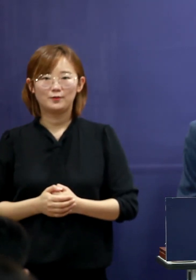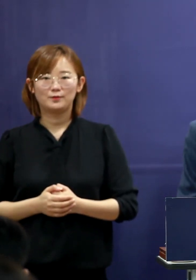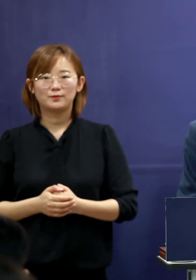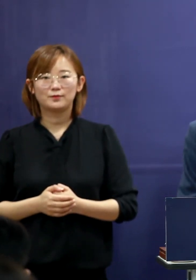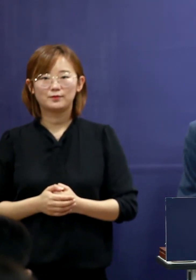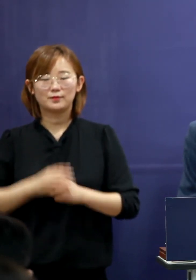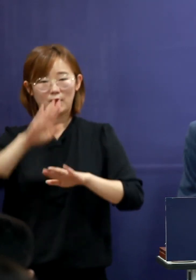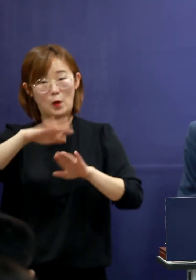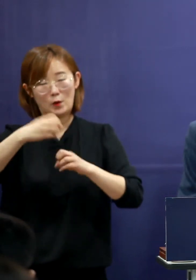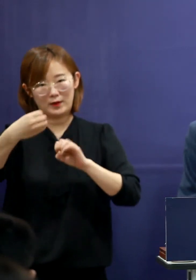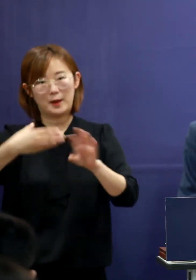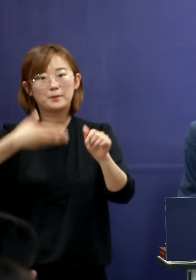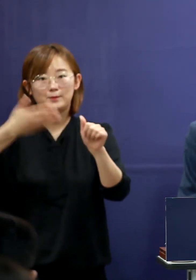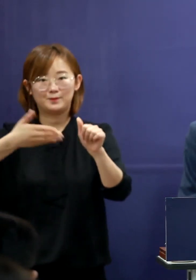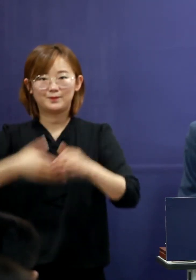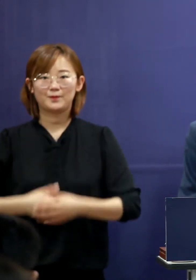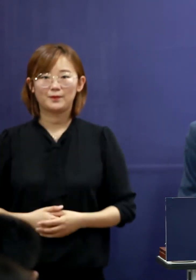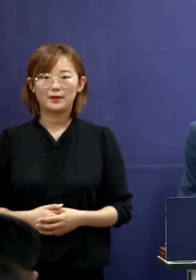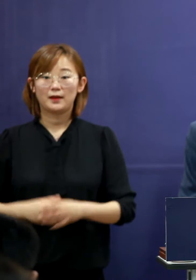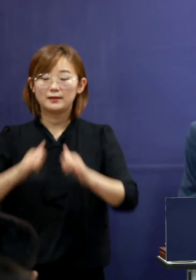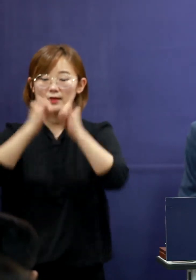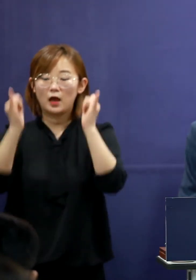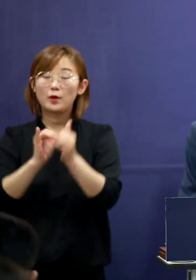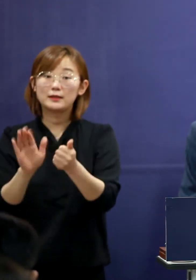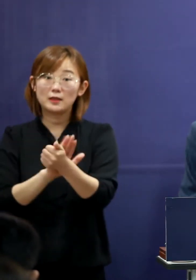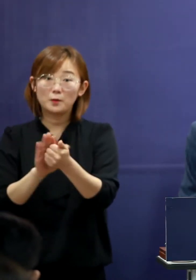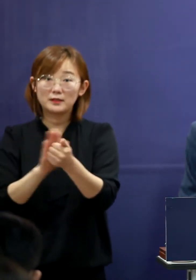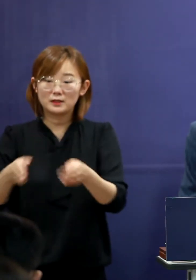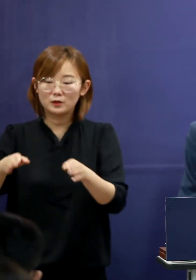사회서비스원은 지금 현재는 복지재단이 세롱동에 있는데